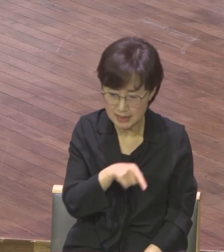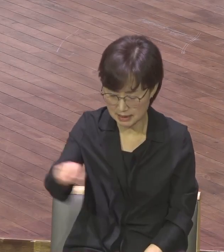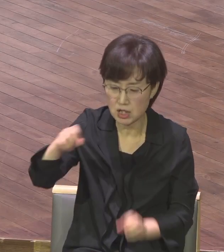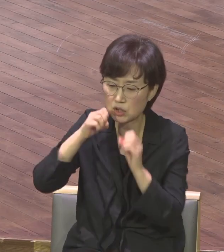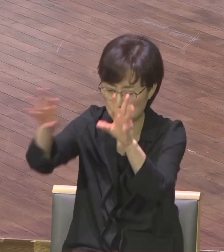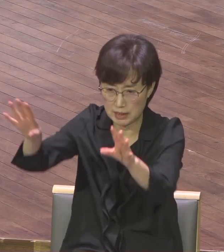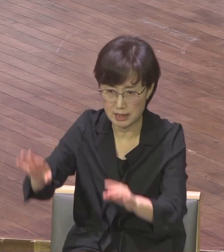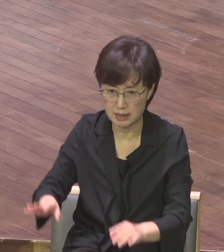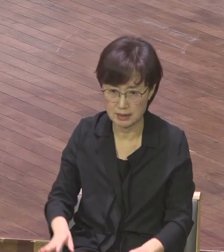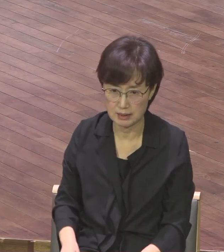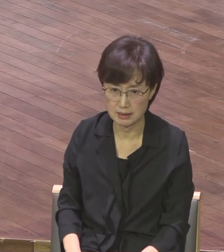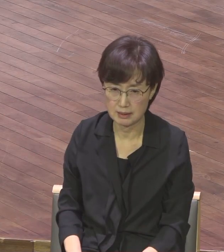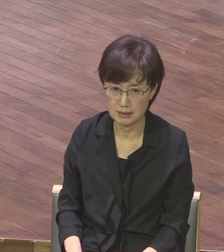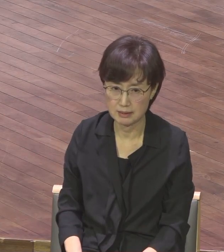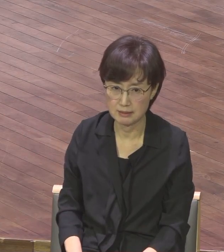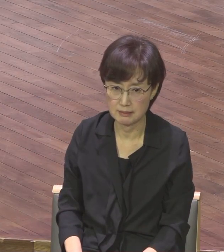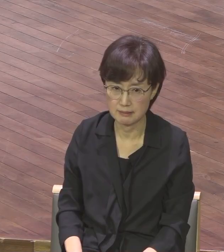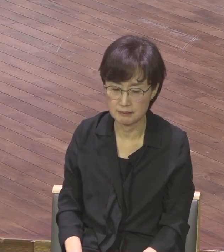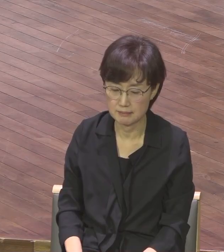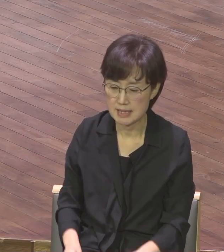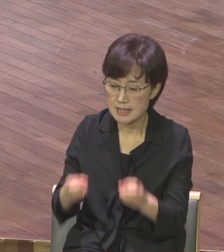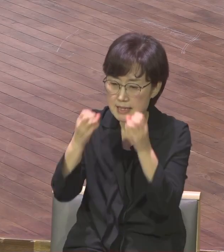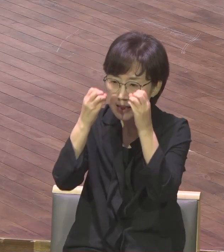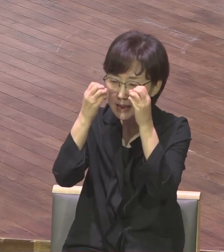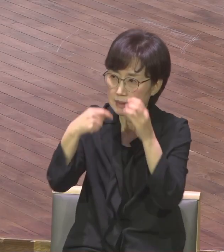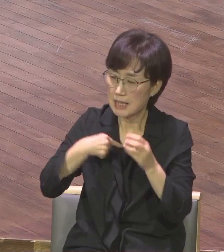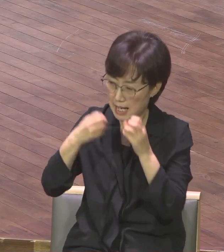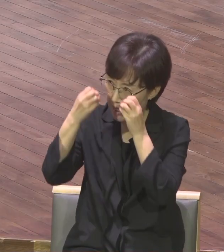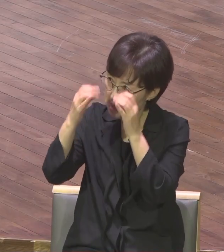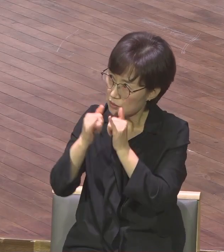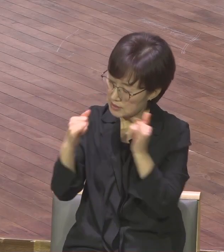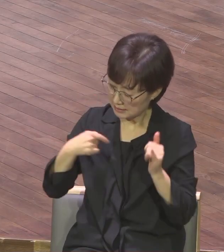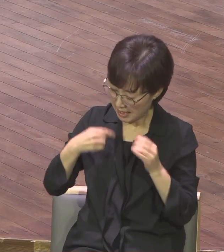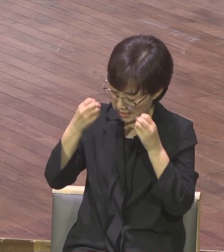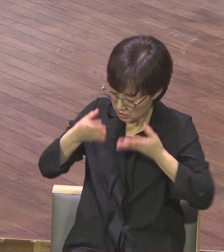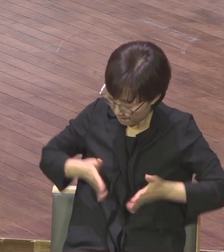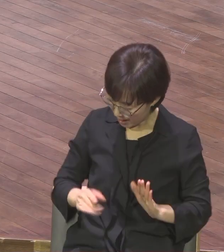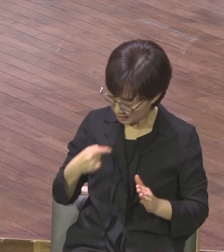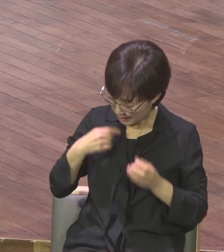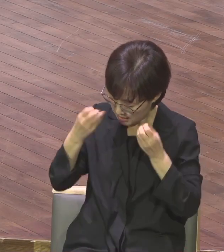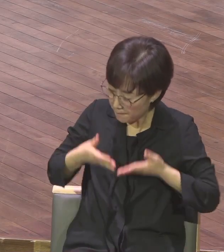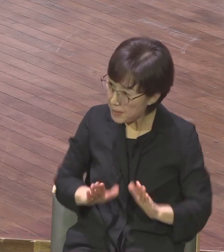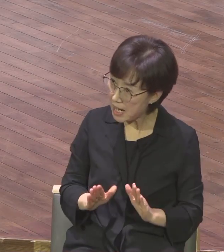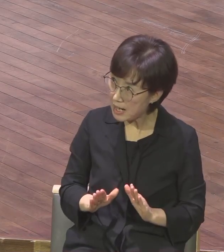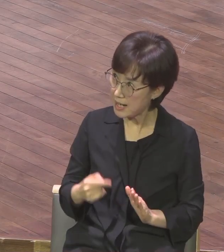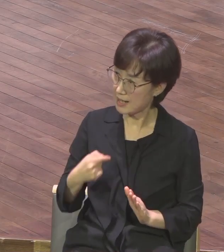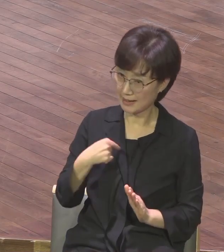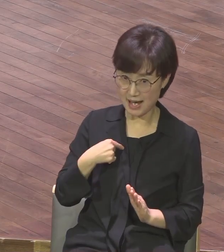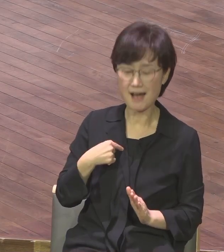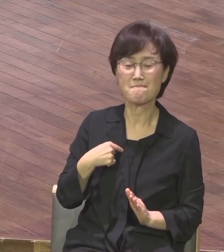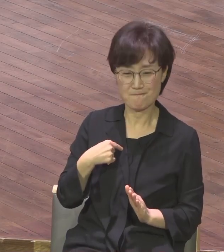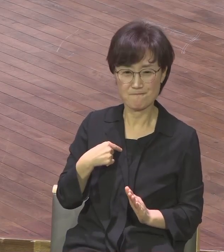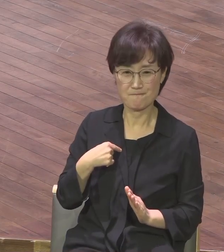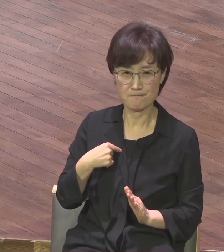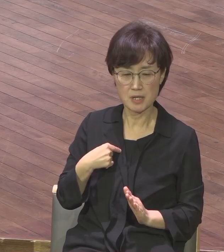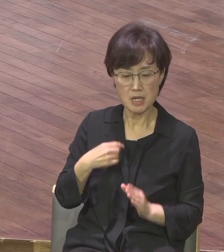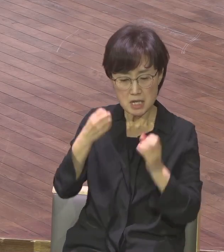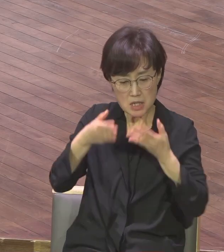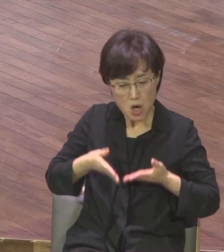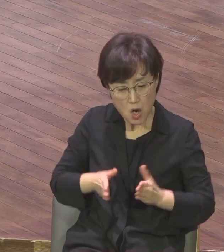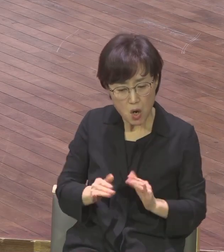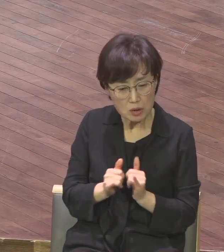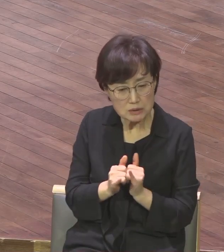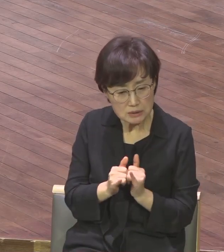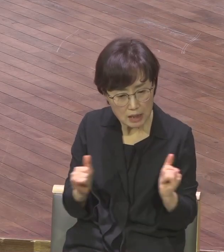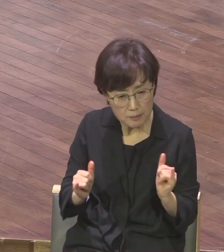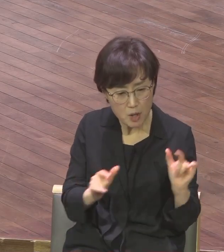무엇인지, 그것이 무엇인지 새로운 피조물이다 그러면 그 새로운 피조물을 어떻게 사는 것인지 이어서